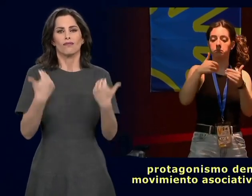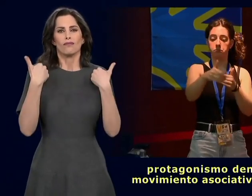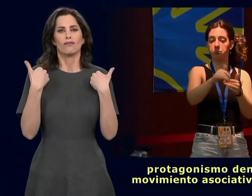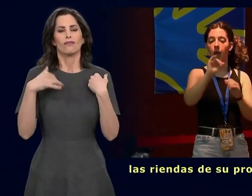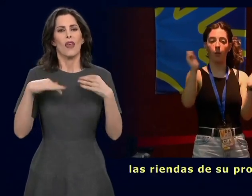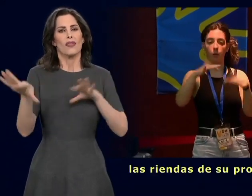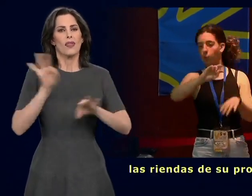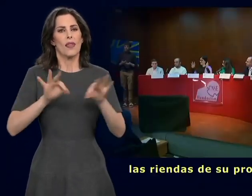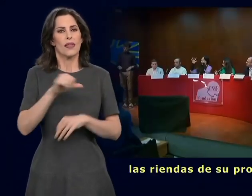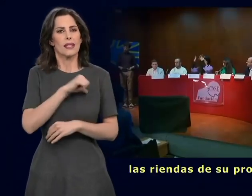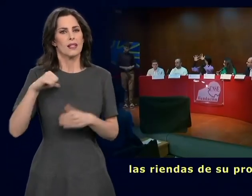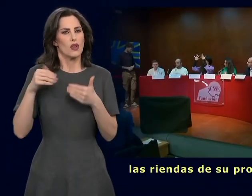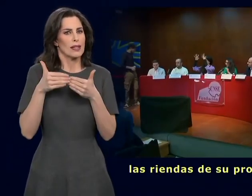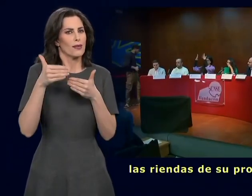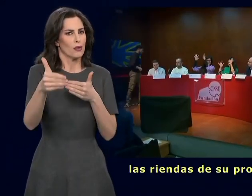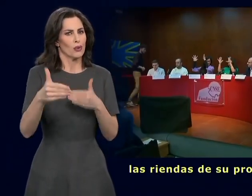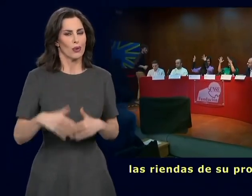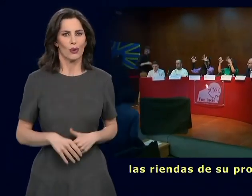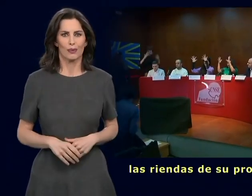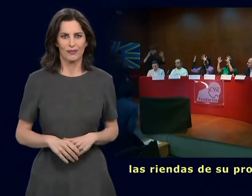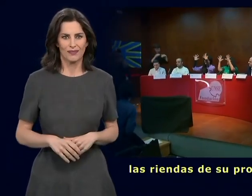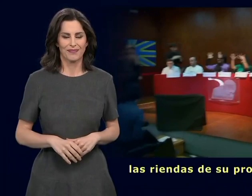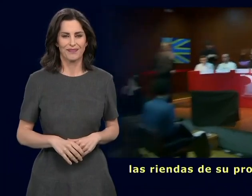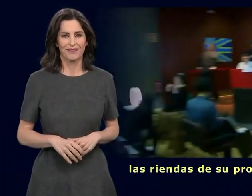y toman las riendas de su propio futuro.